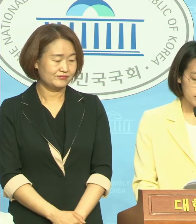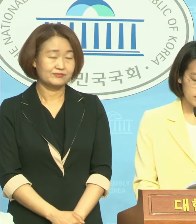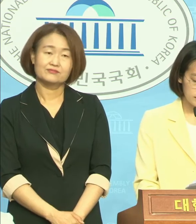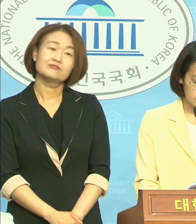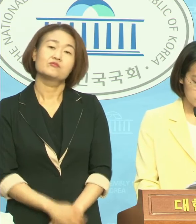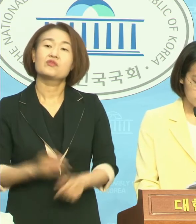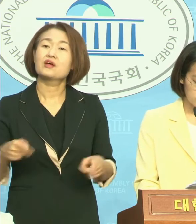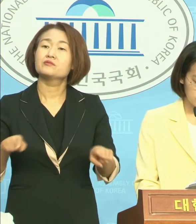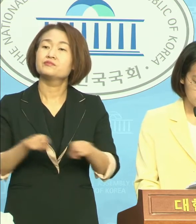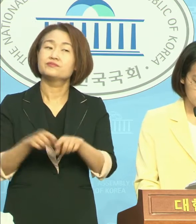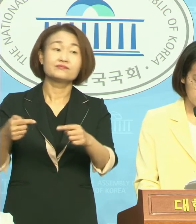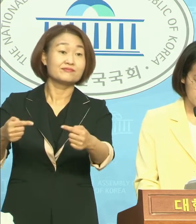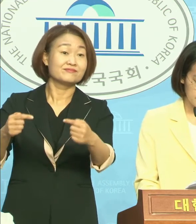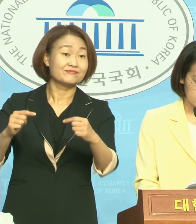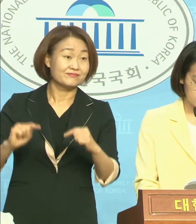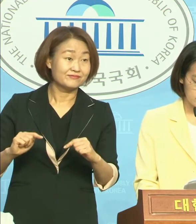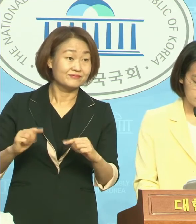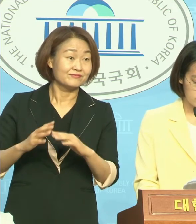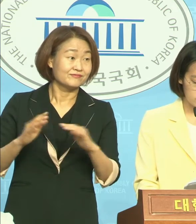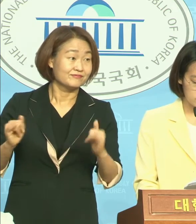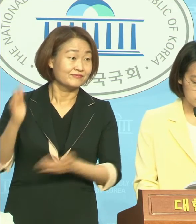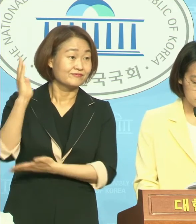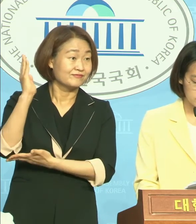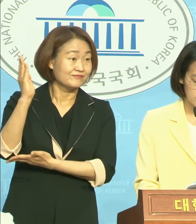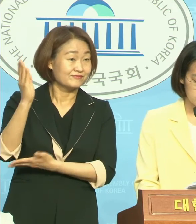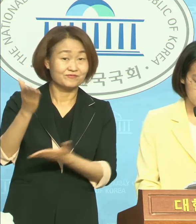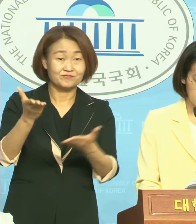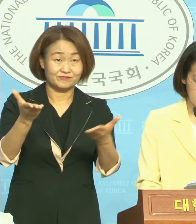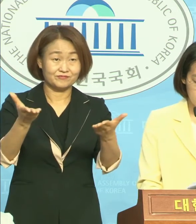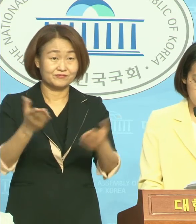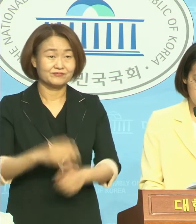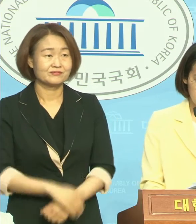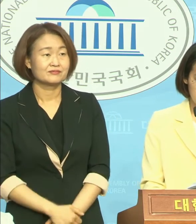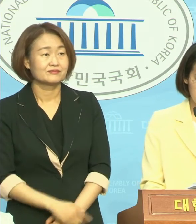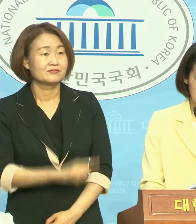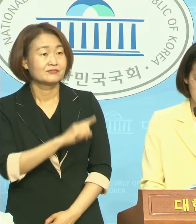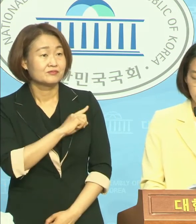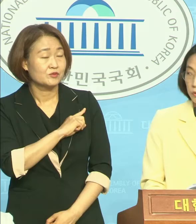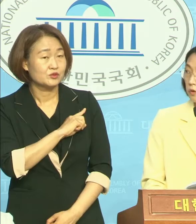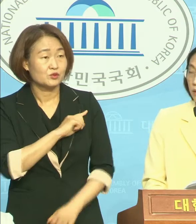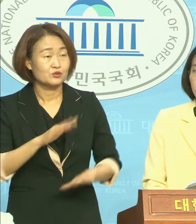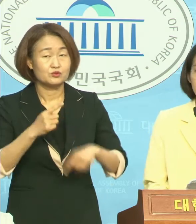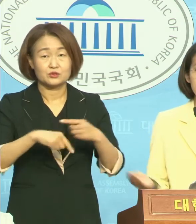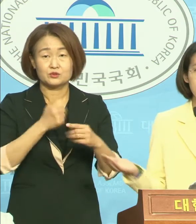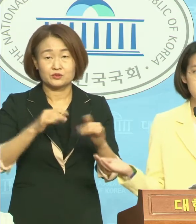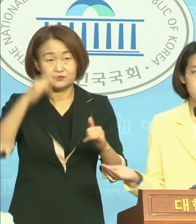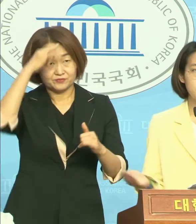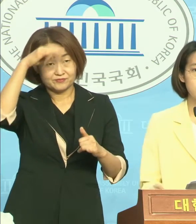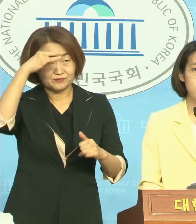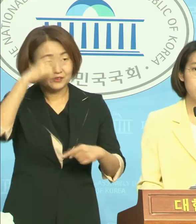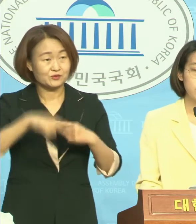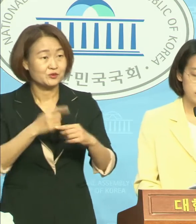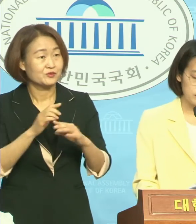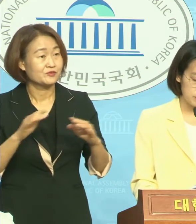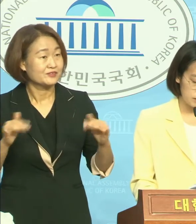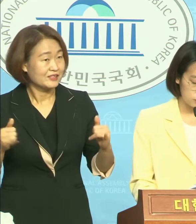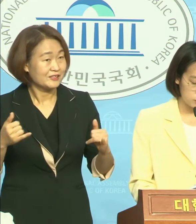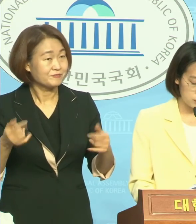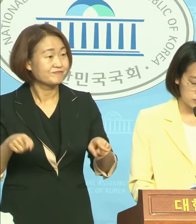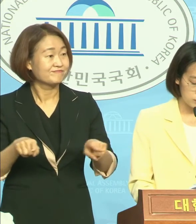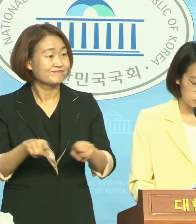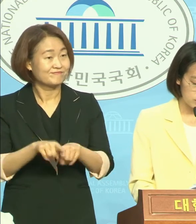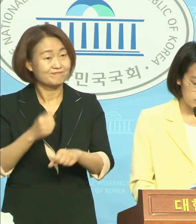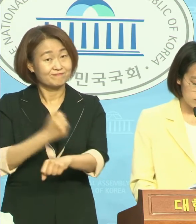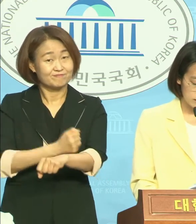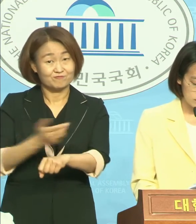그러면 함께 참석해 주시는 분들 발언을 들어보도록 하겠습니다 먼저 오늘의 수화통역 에는 윤 남 님께서 함께